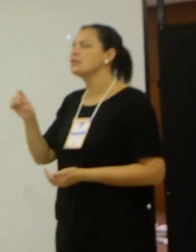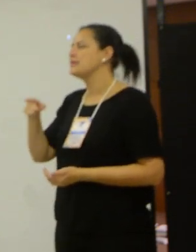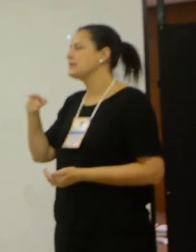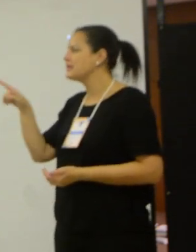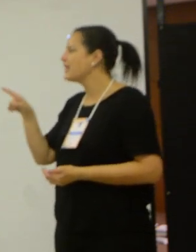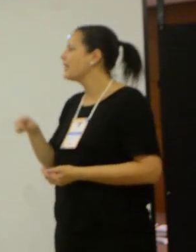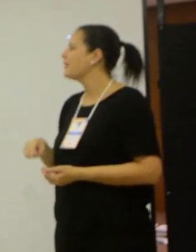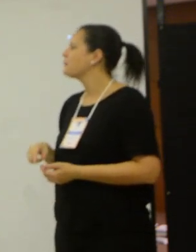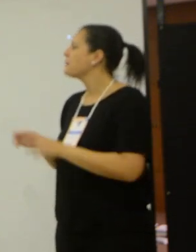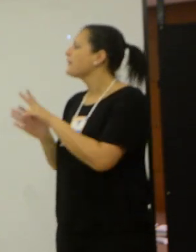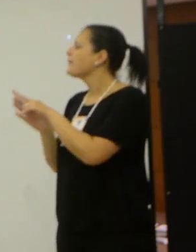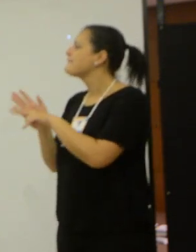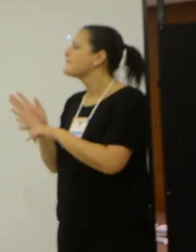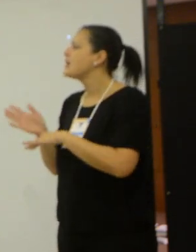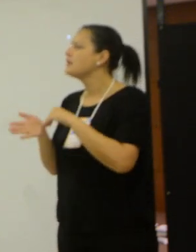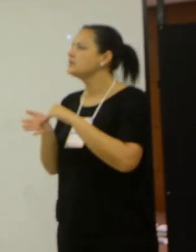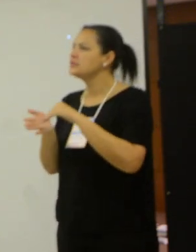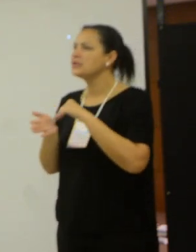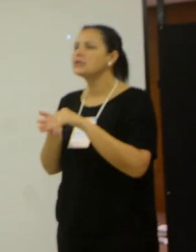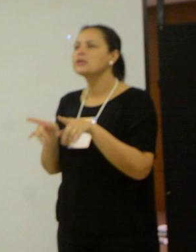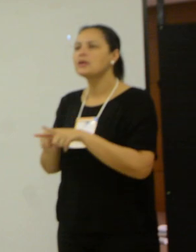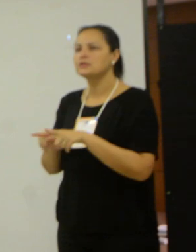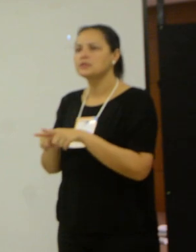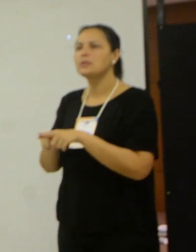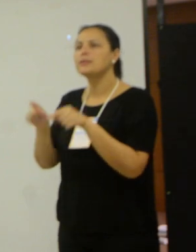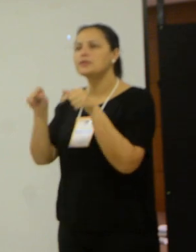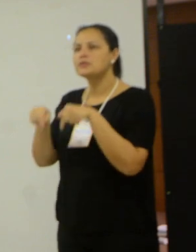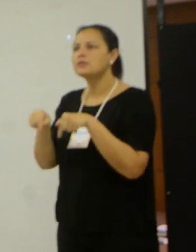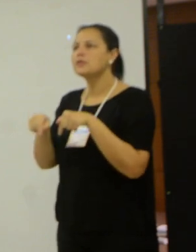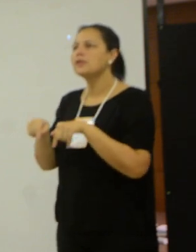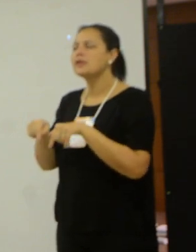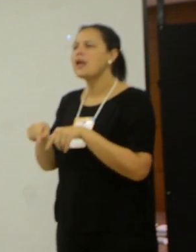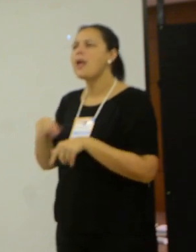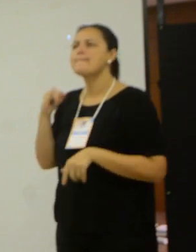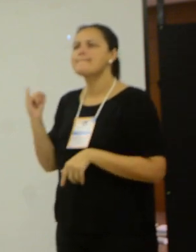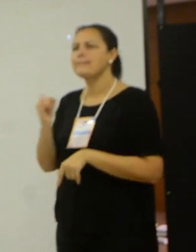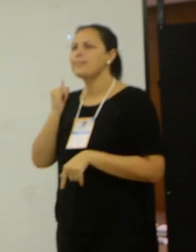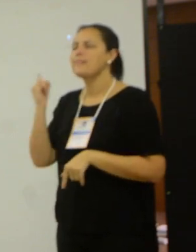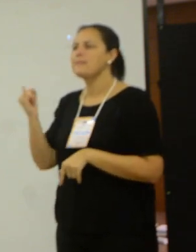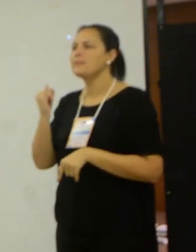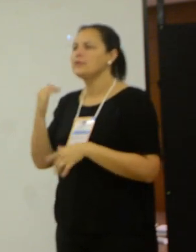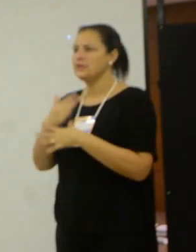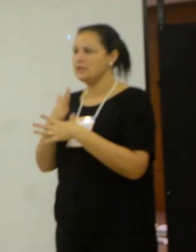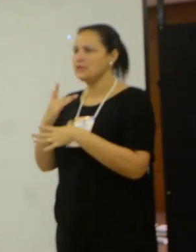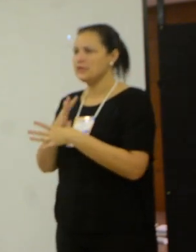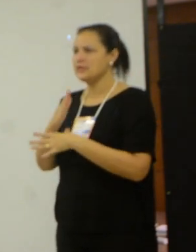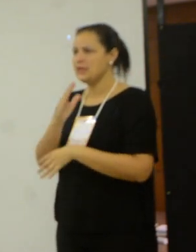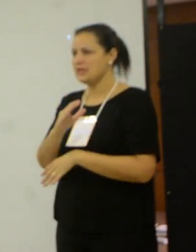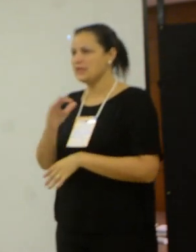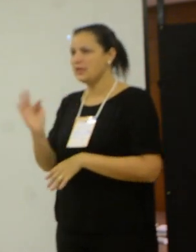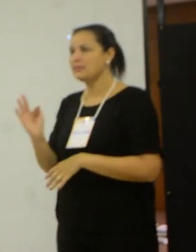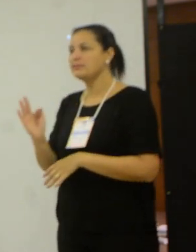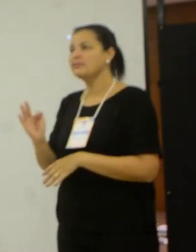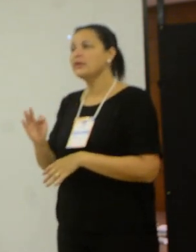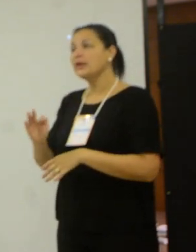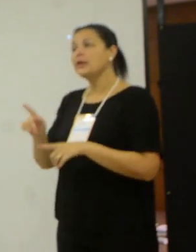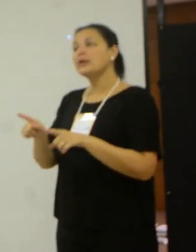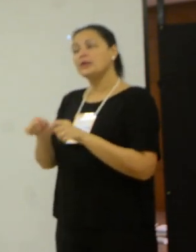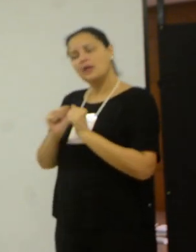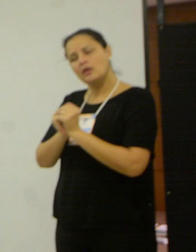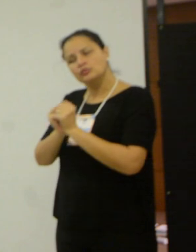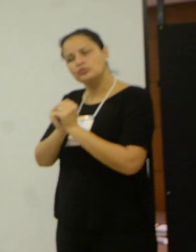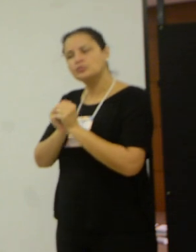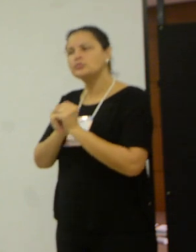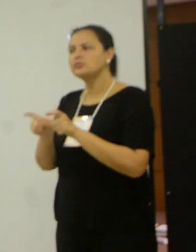agradecemos muito. É super importante o município estar engajado nesse processo, porque o Projeto Orla é do município, né?